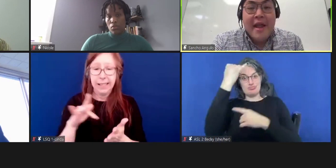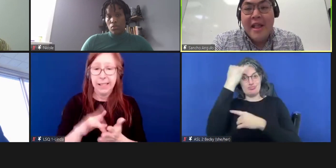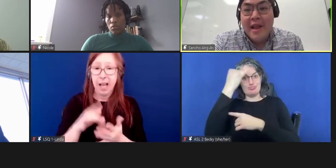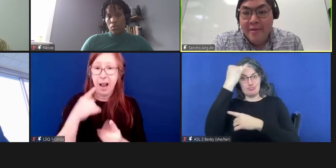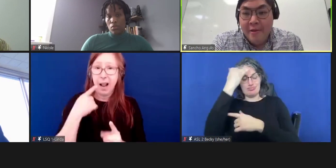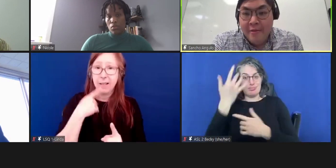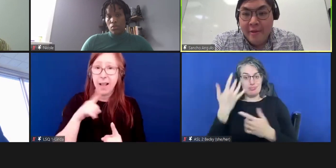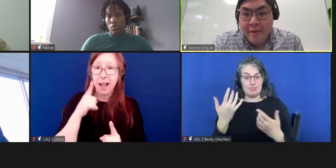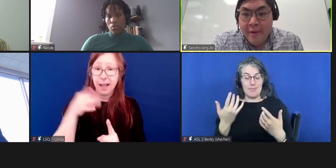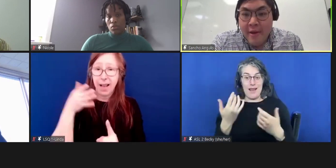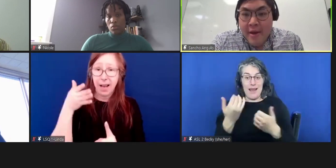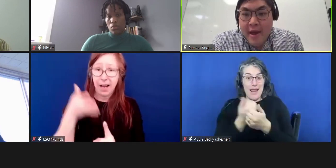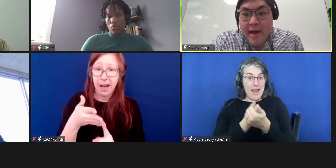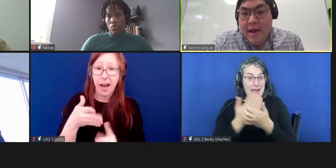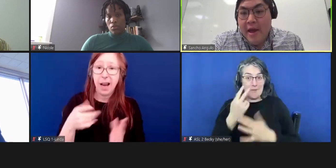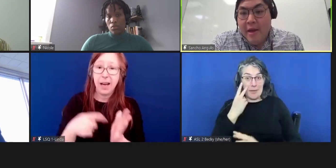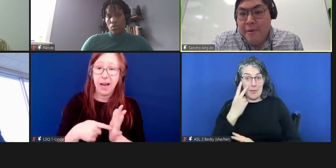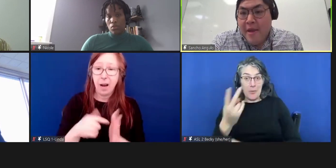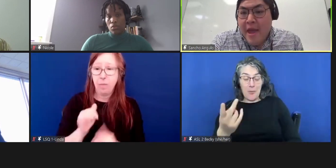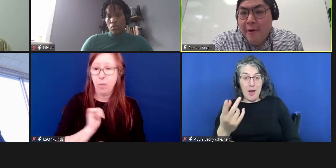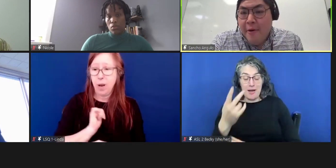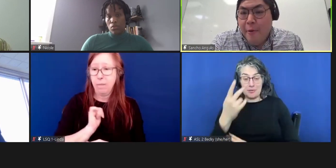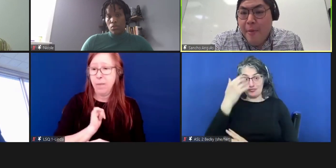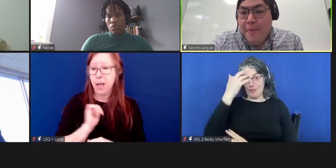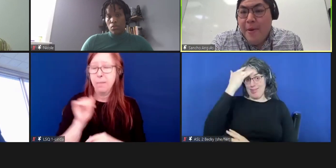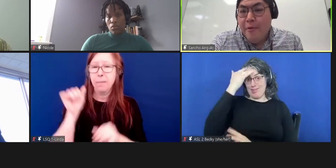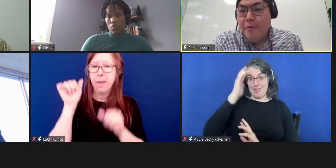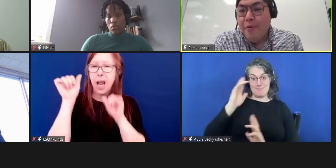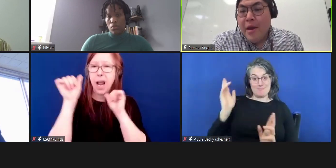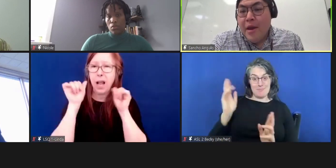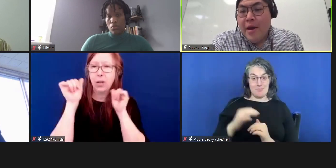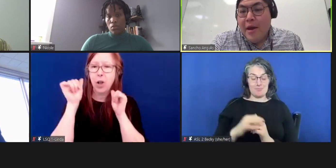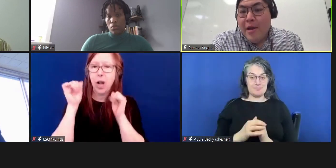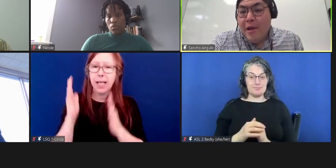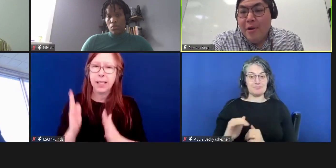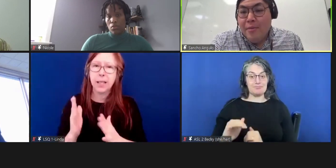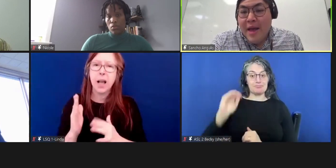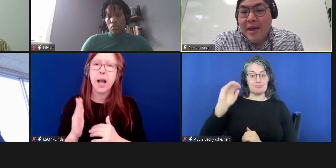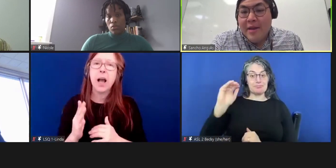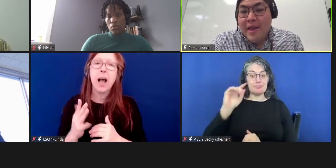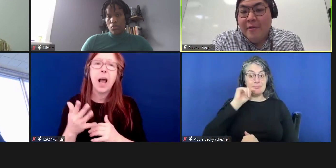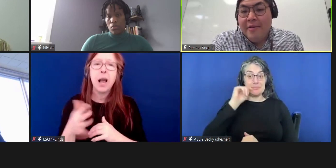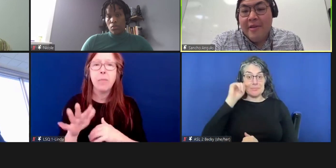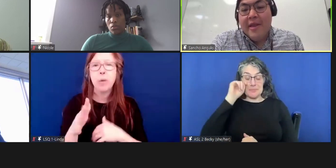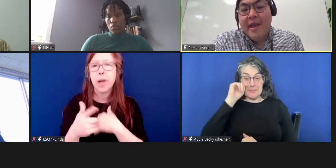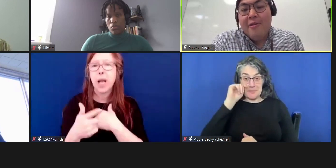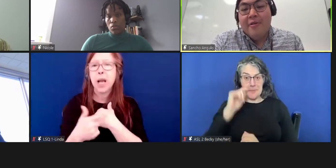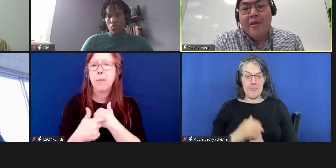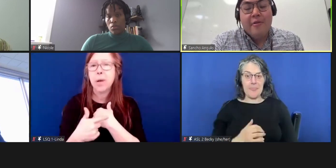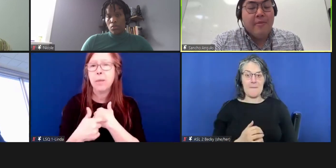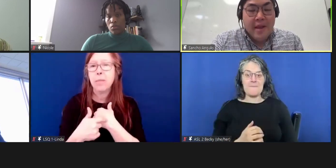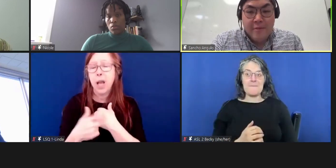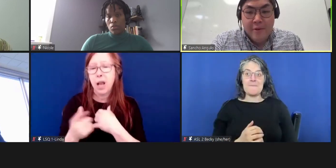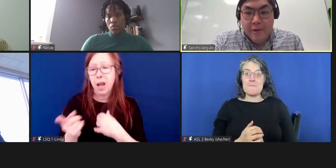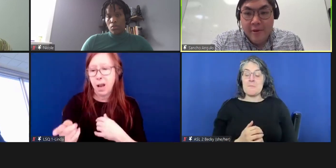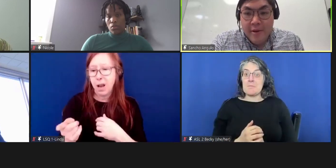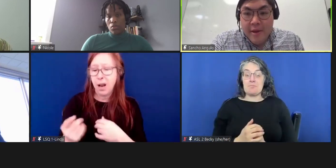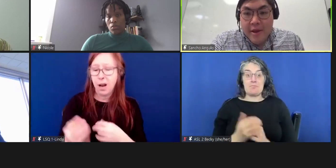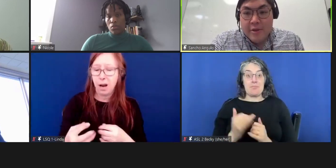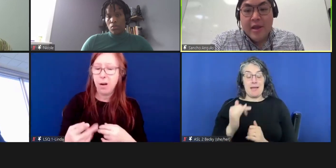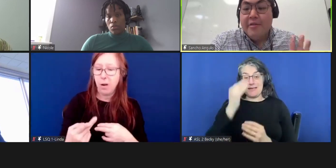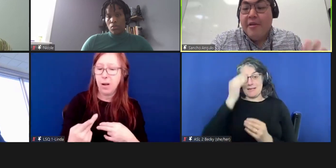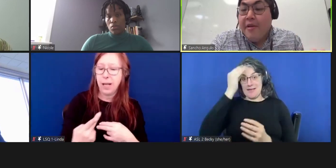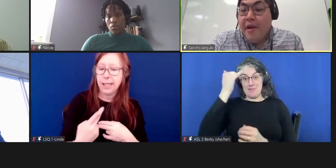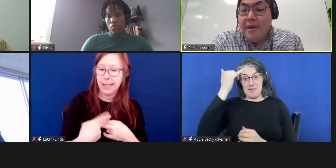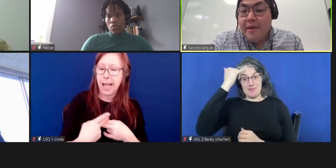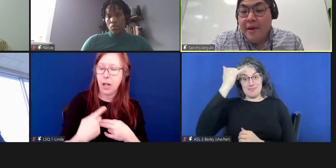et en adolescente, à peu près au moment où l'on m'a diagnostiqué le syndrome d'Asperger.